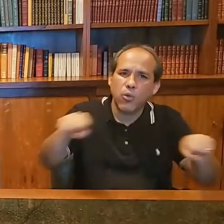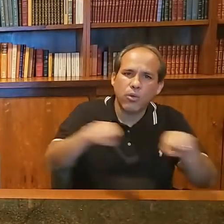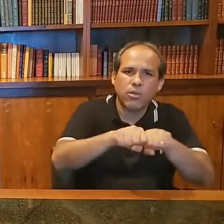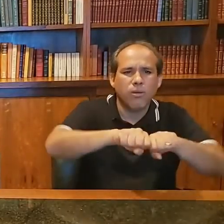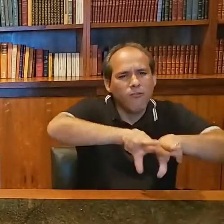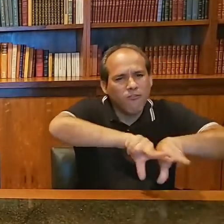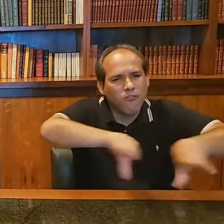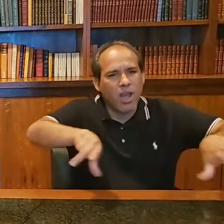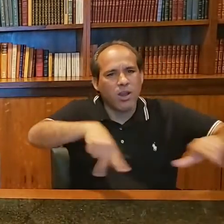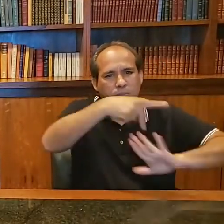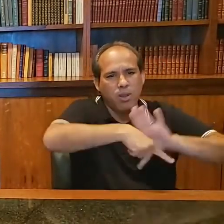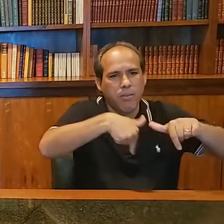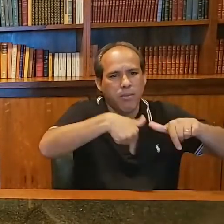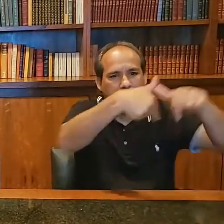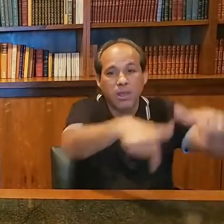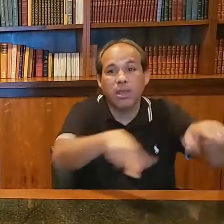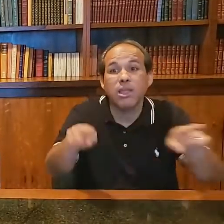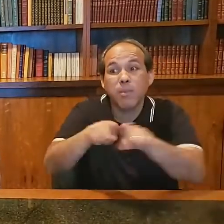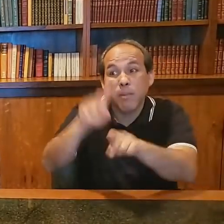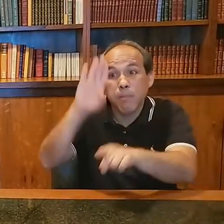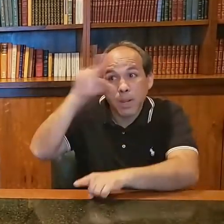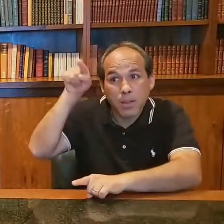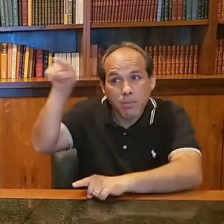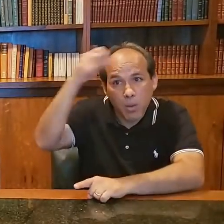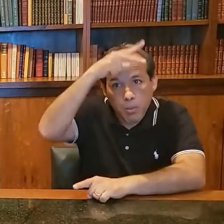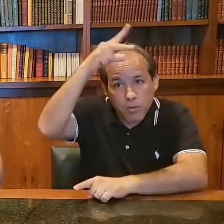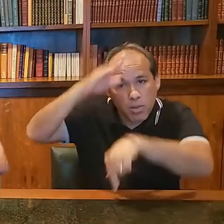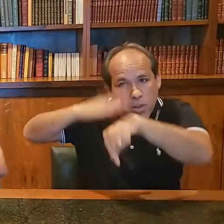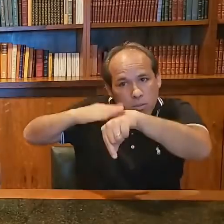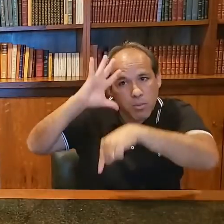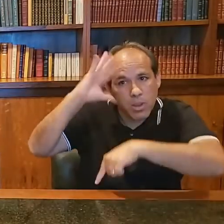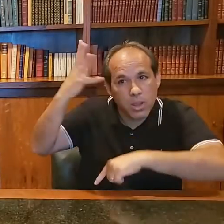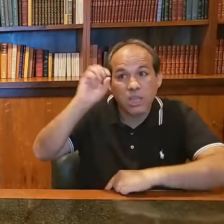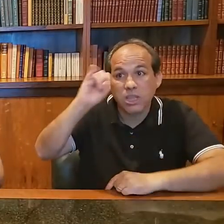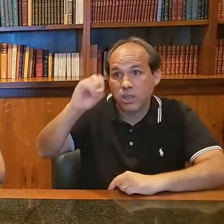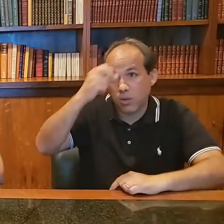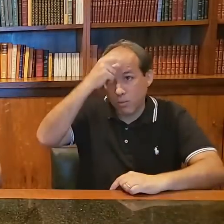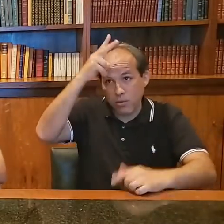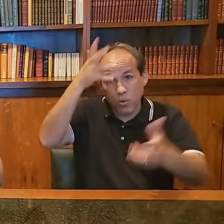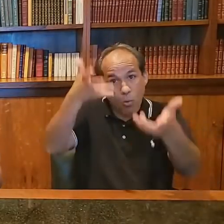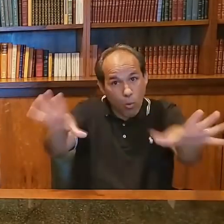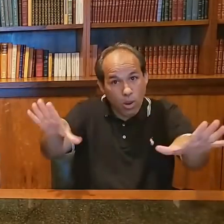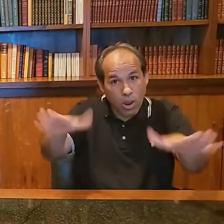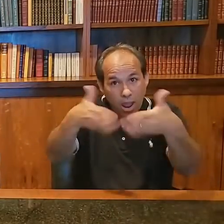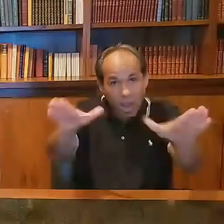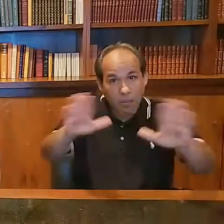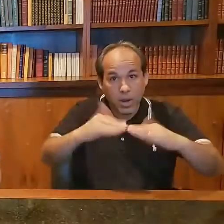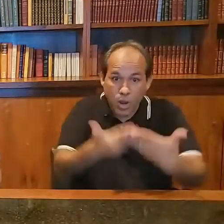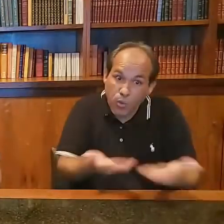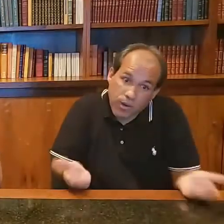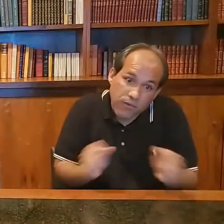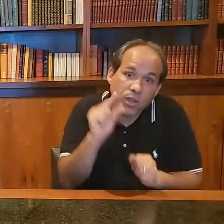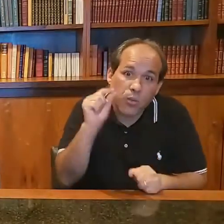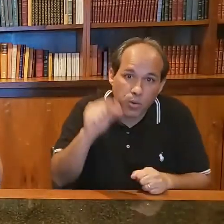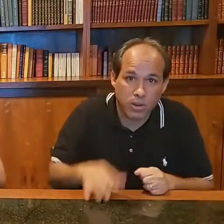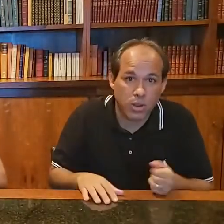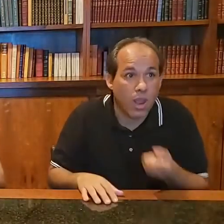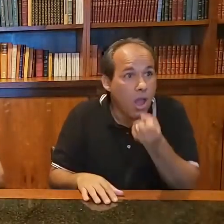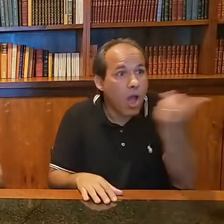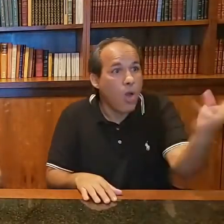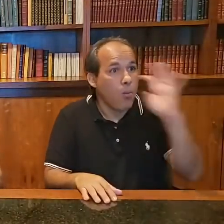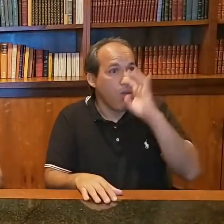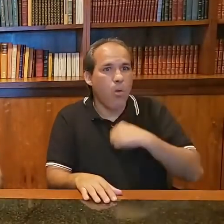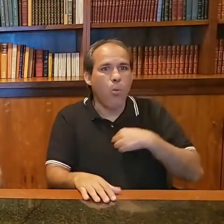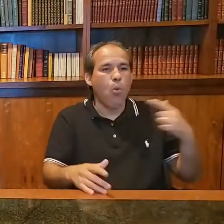Mas deixar bem claro, Milton, que na ponta da linha é o prefeito que decide. Se você não quiser abrir a escola, é isso que foi feito. Então, alguns querem me acusar